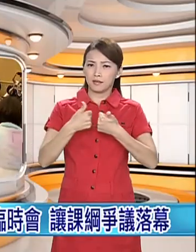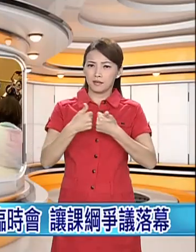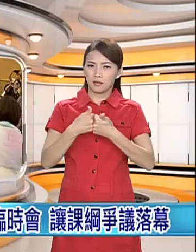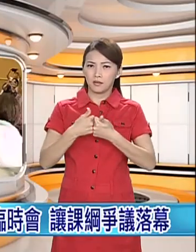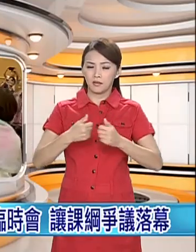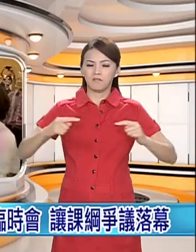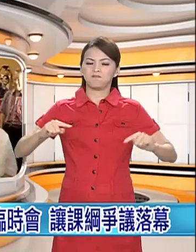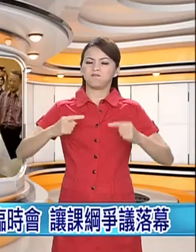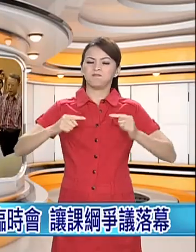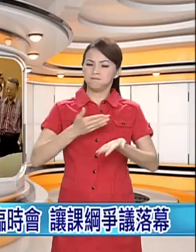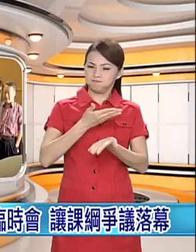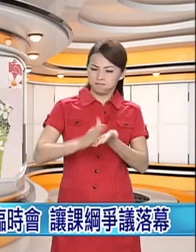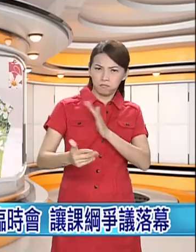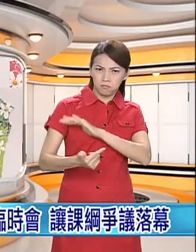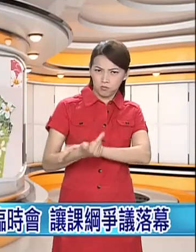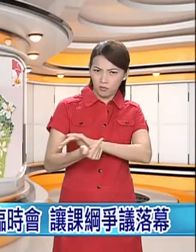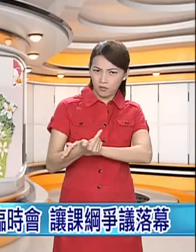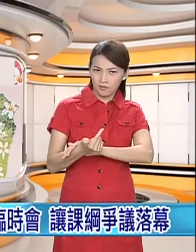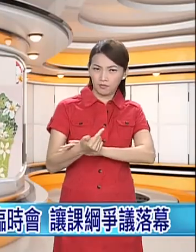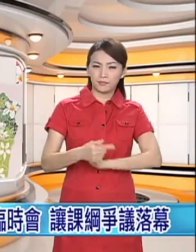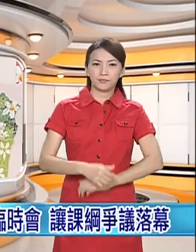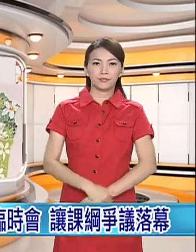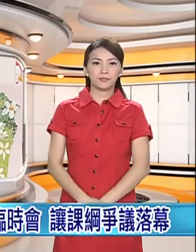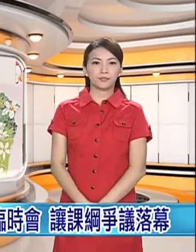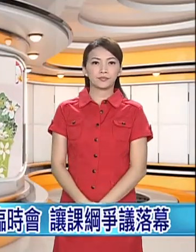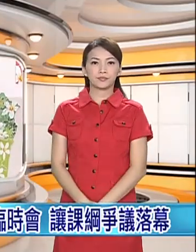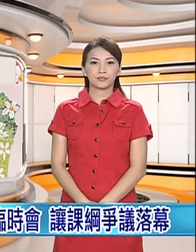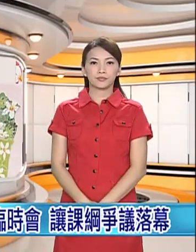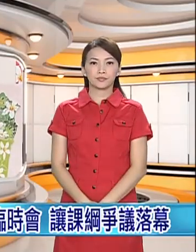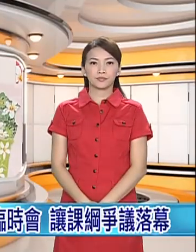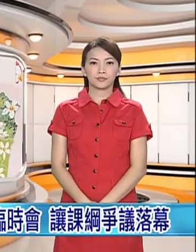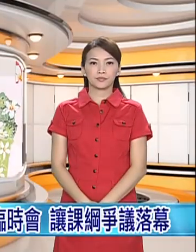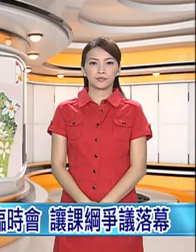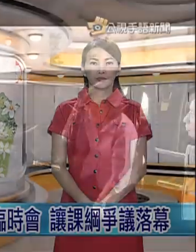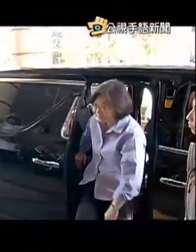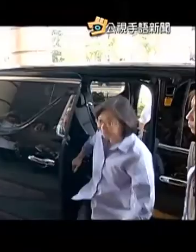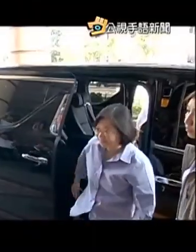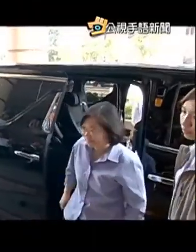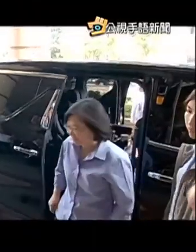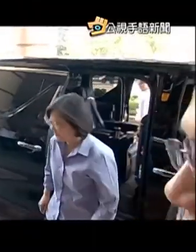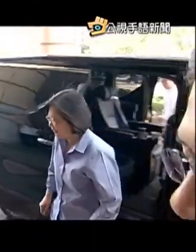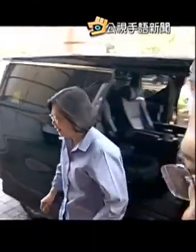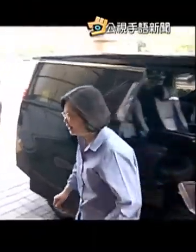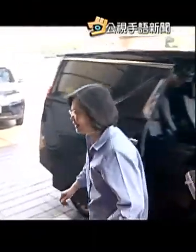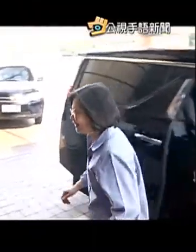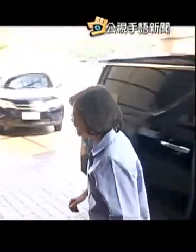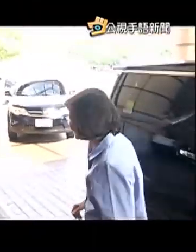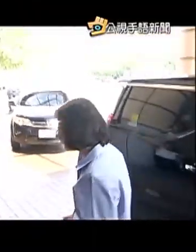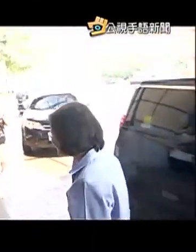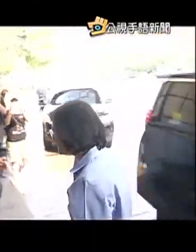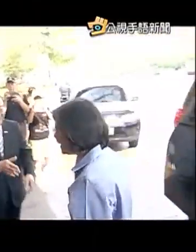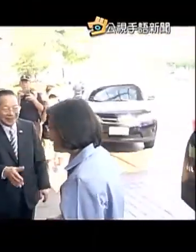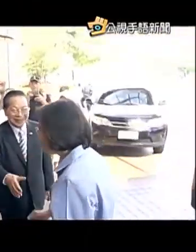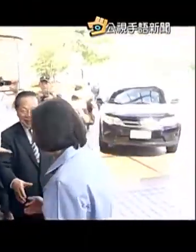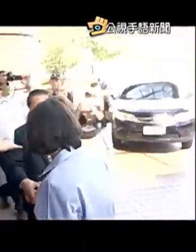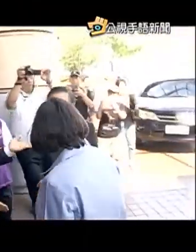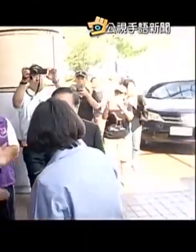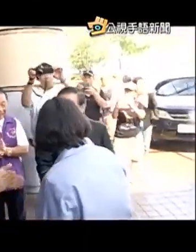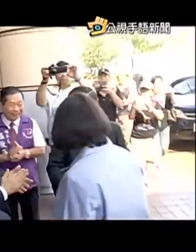临时会，让课纲争议早日落幕。 民进党总统参选人蔡英文二号下午成立台